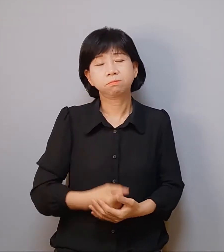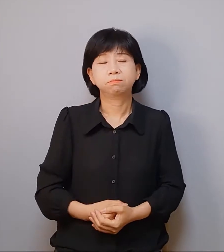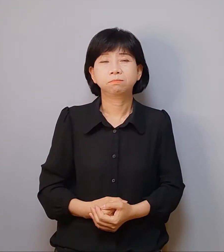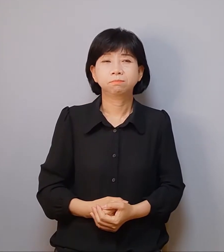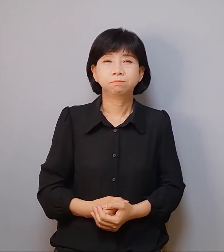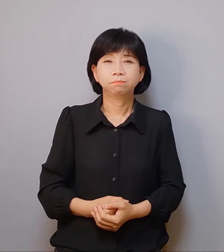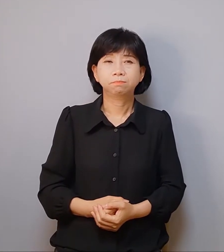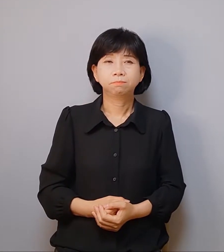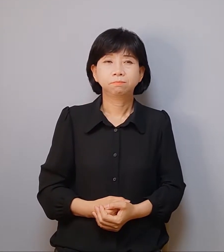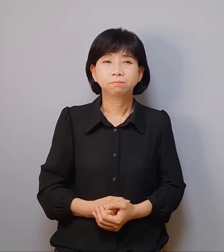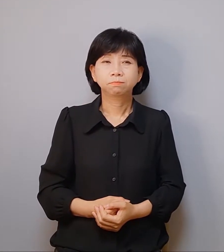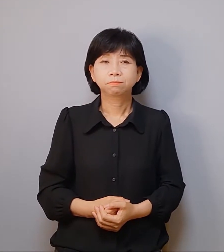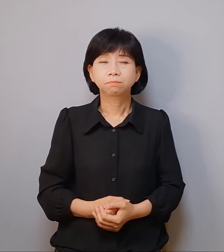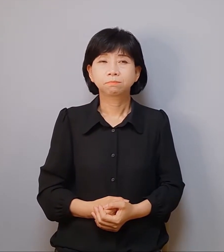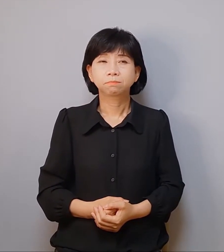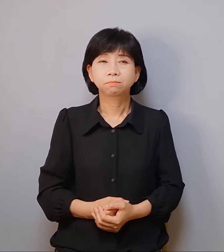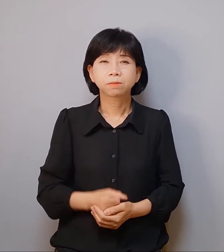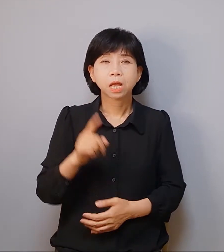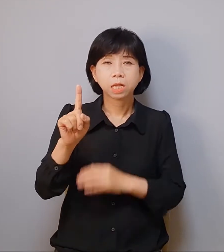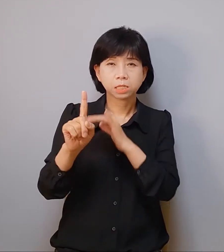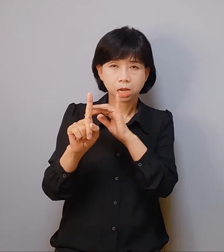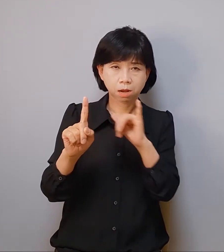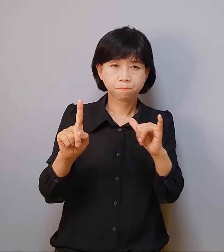있습니다. 한 사람.